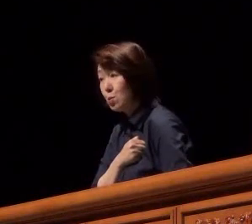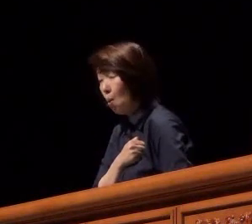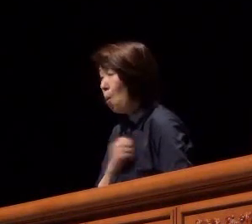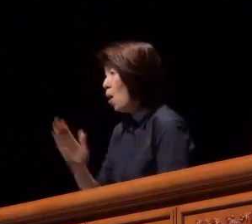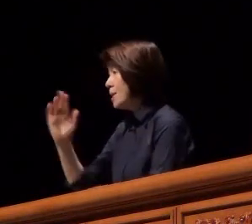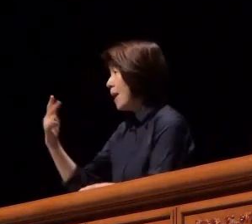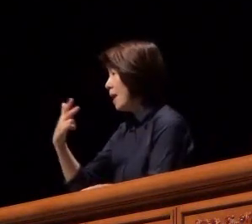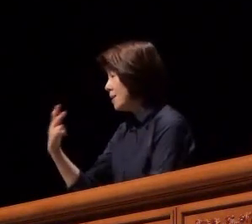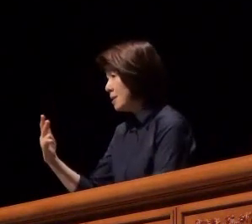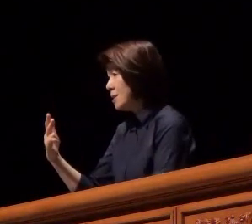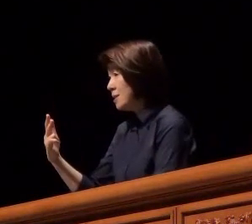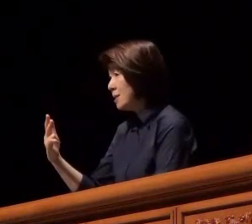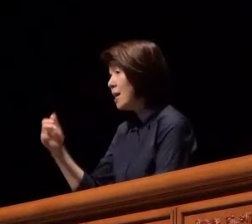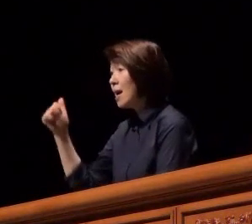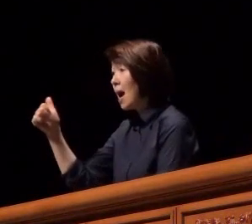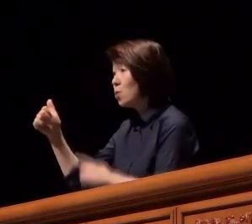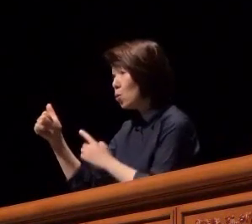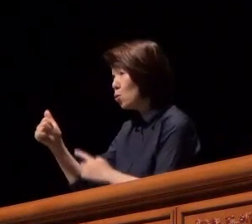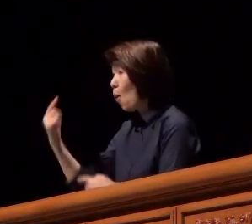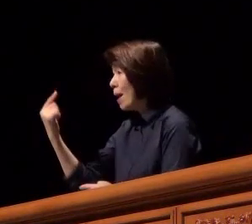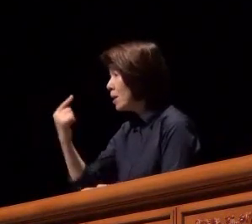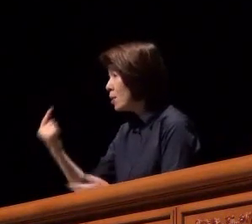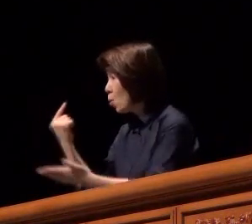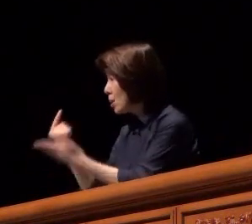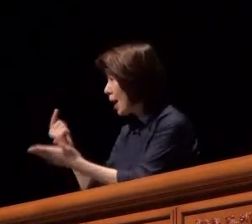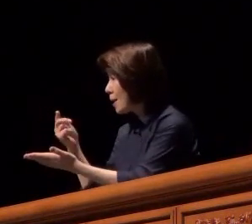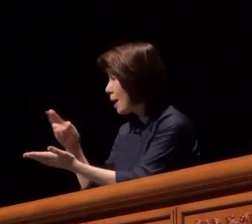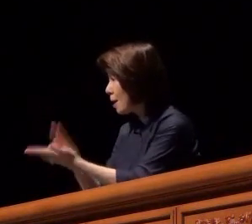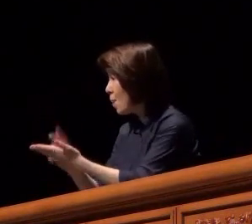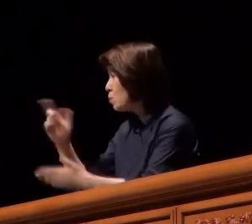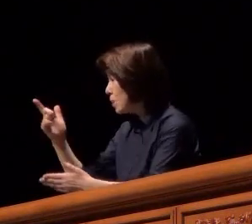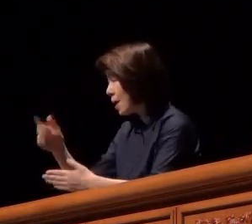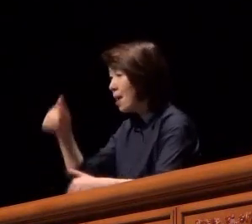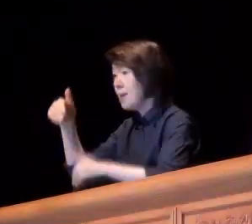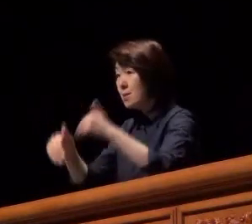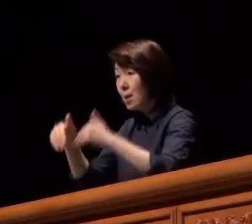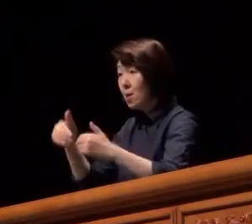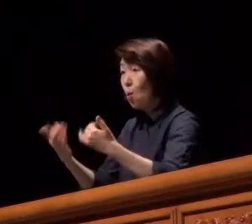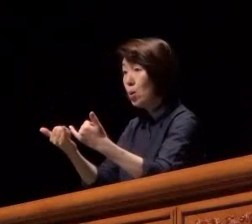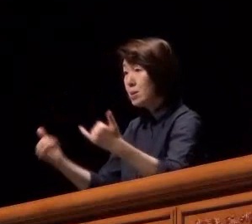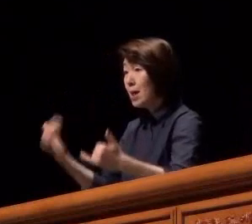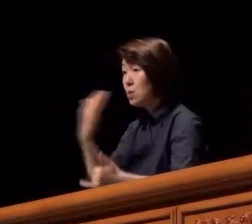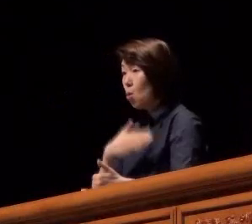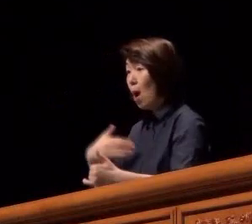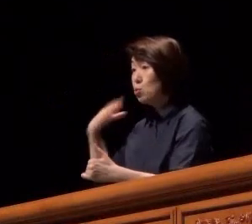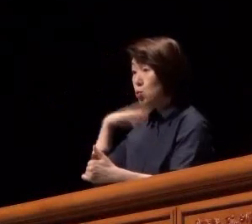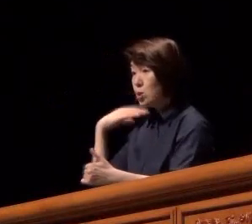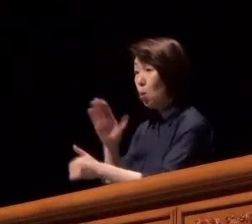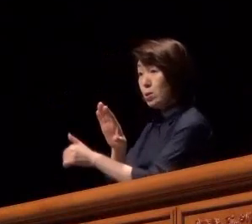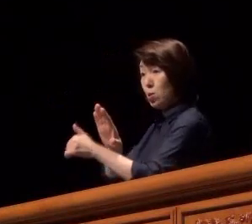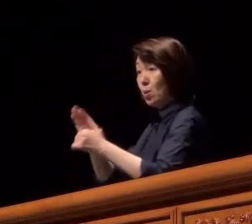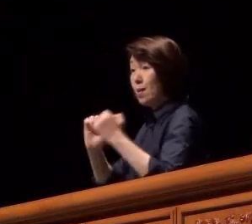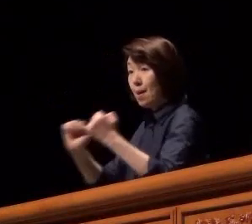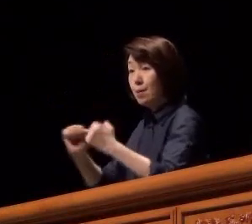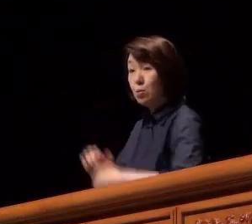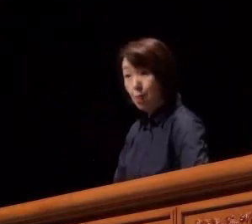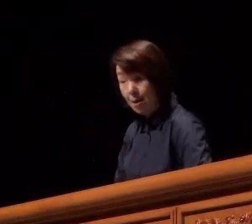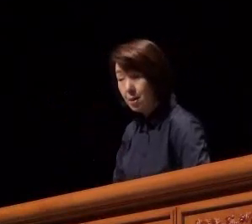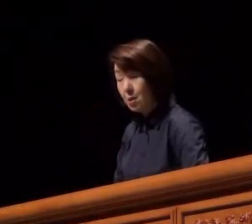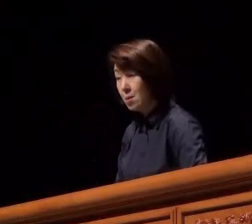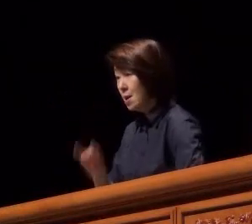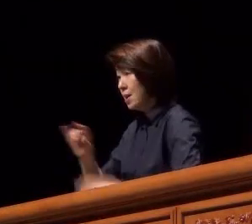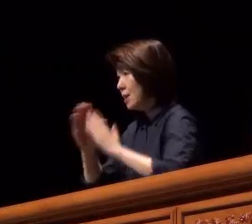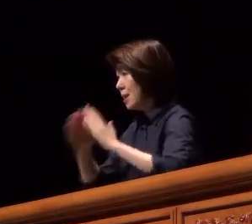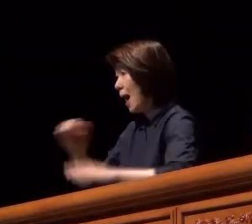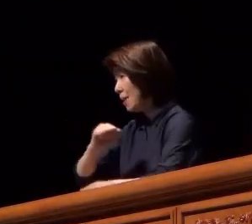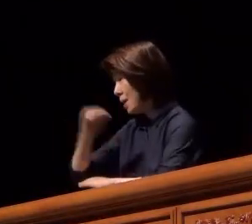政治家というのは単にそこに一人がいるんじゃなくて、選挙した人たちを後ろに背負っているわけですね。そしてその議会